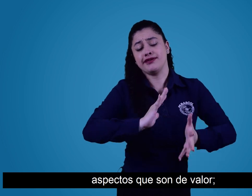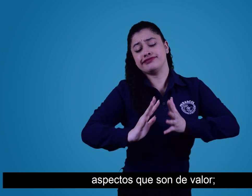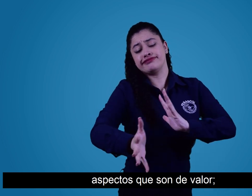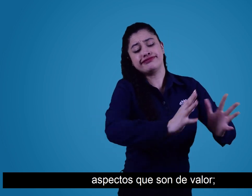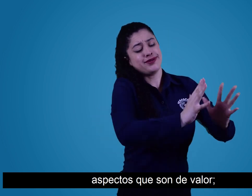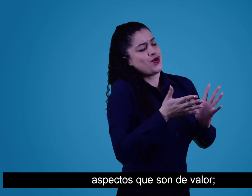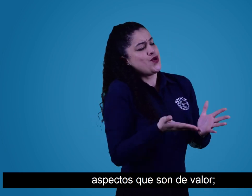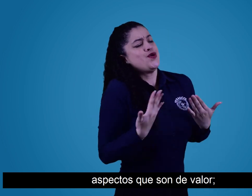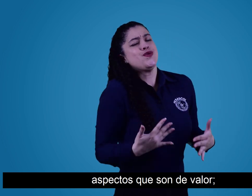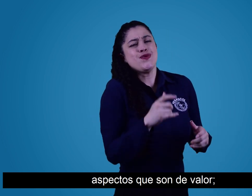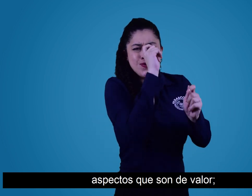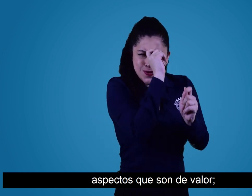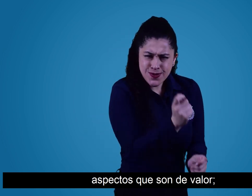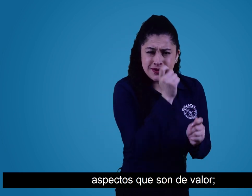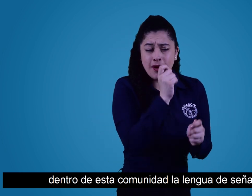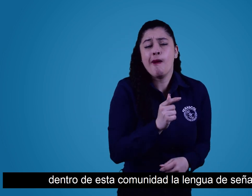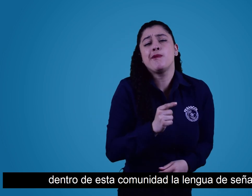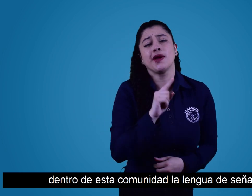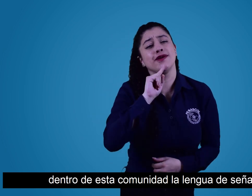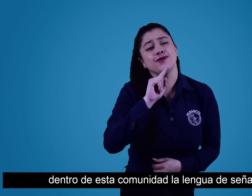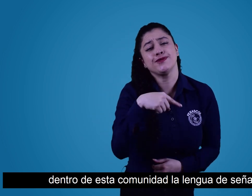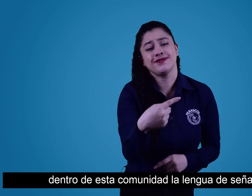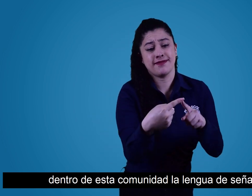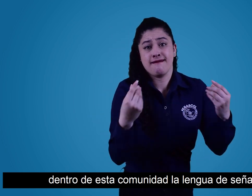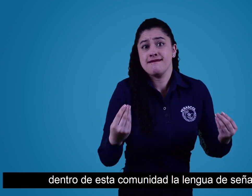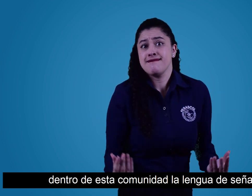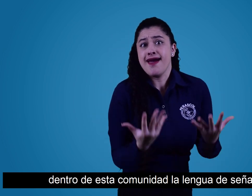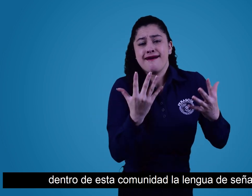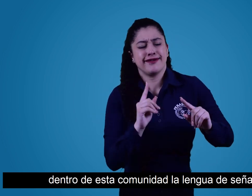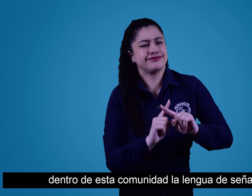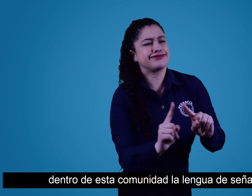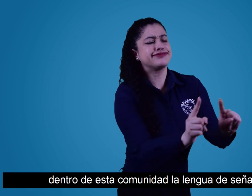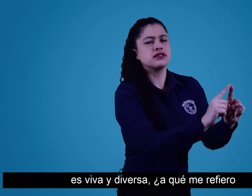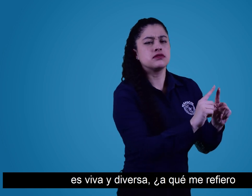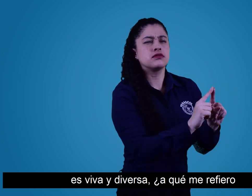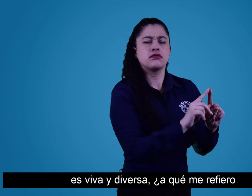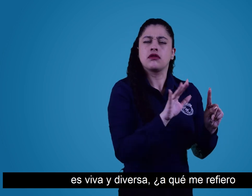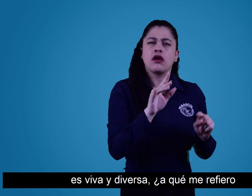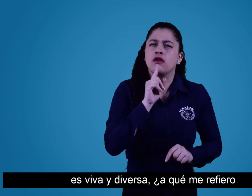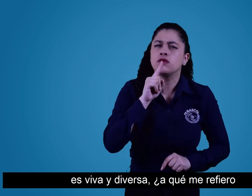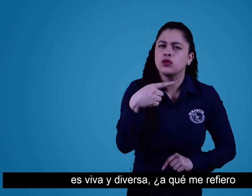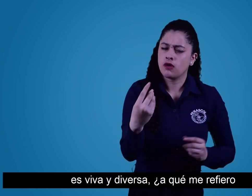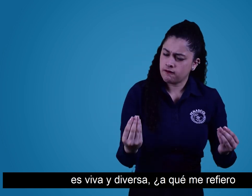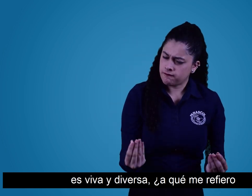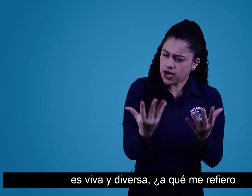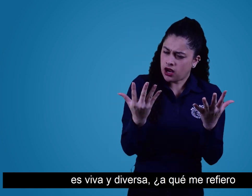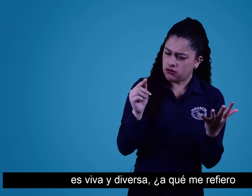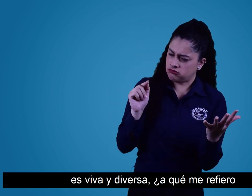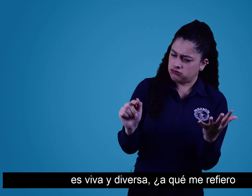aspectos que son de valor. Dentro de esta comunidad, la lengua de señas es viva y diversa. ¿A qué me